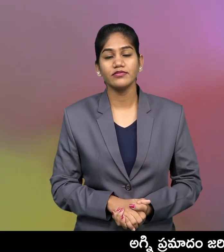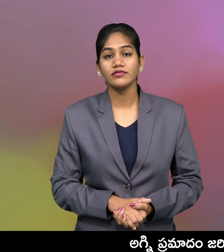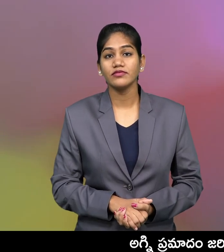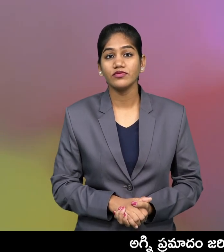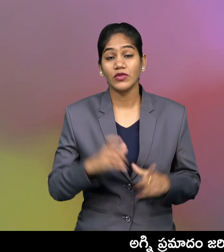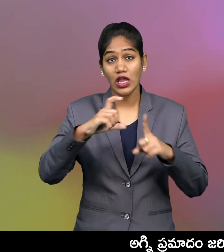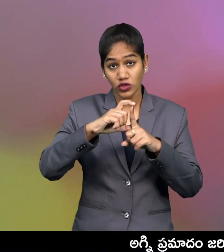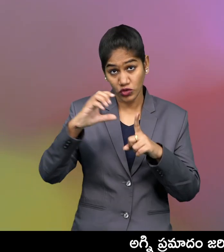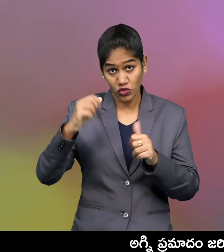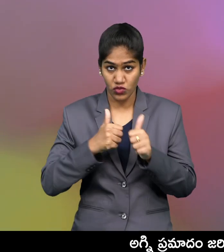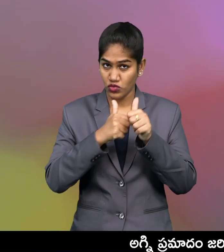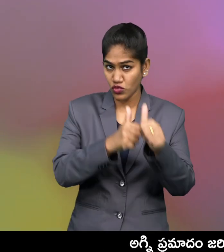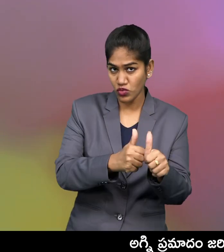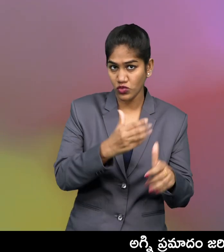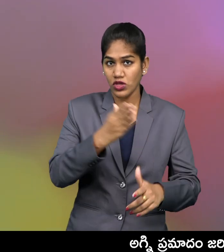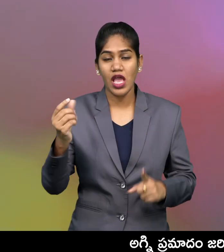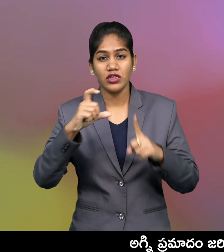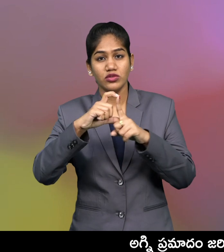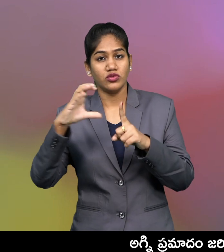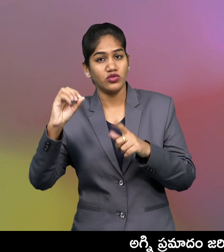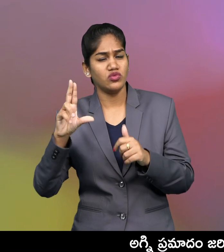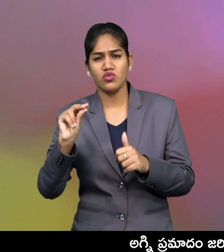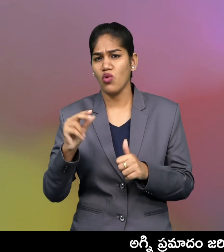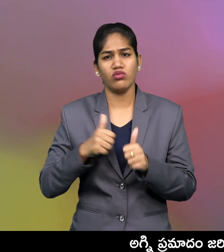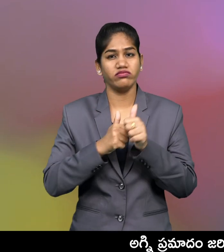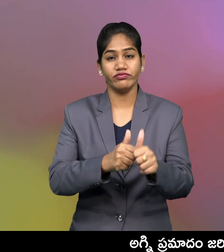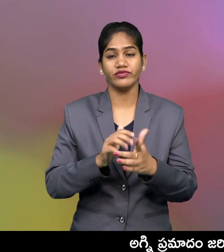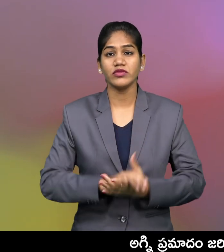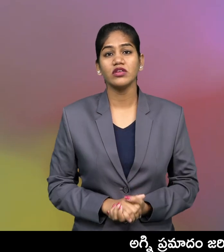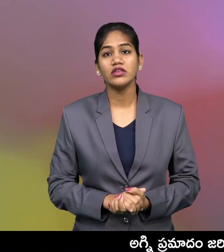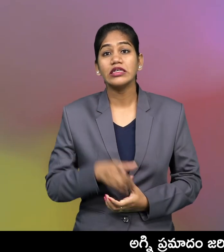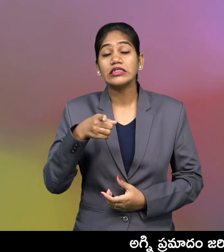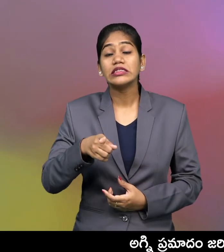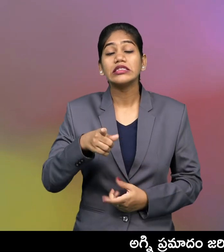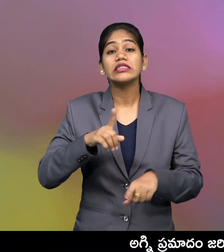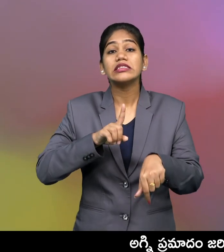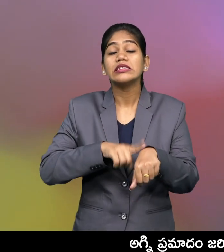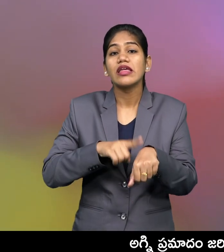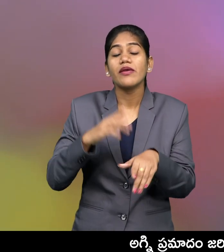అగ్ని ప్రమాదం జరిగినప్పుడు చేయవలసినవి మరియు చేయకూడనివి.